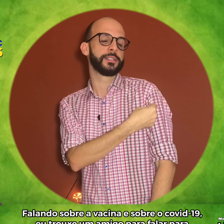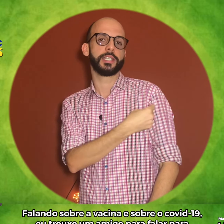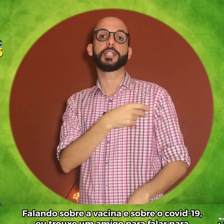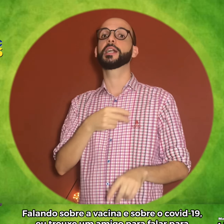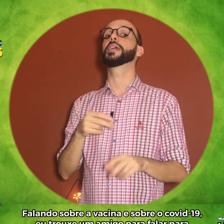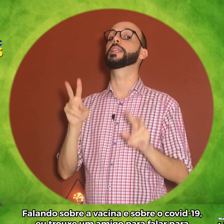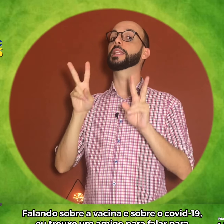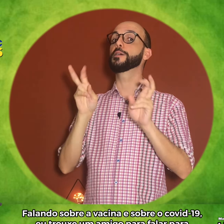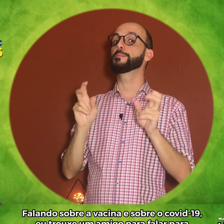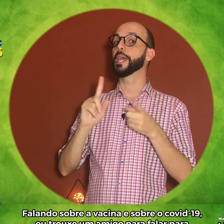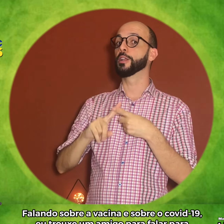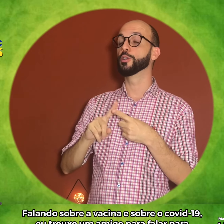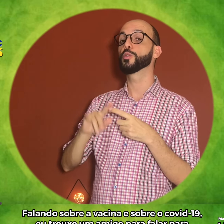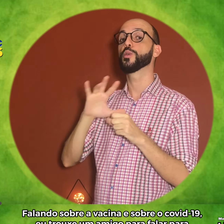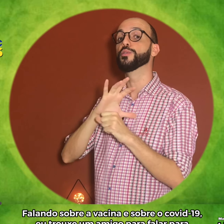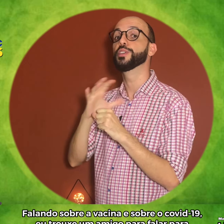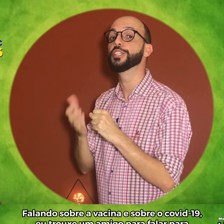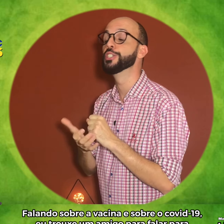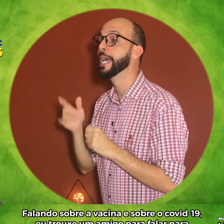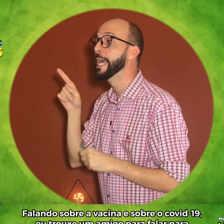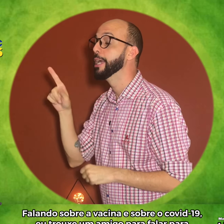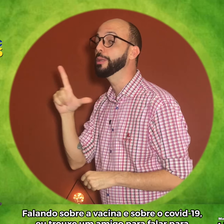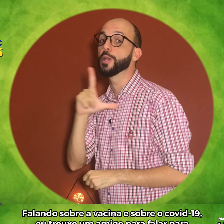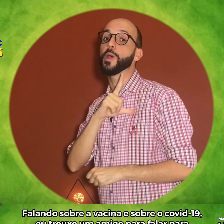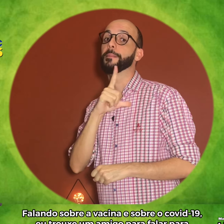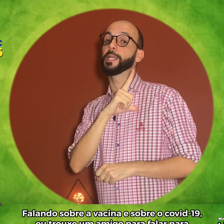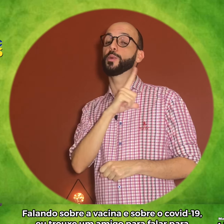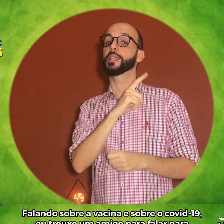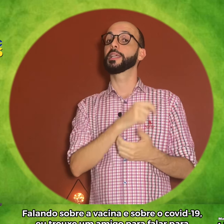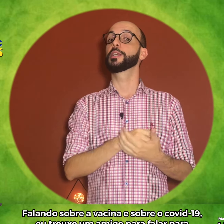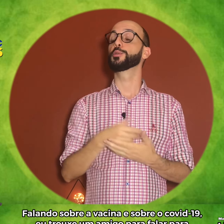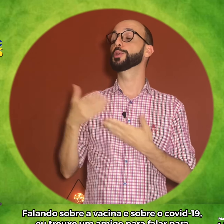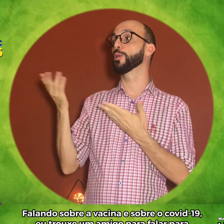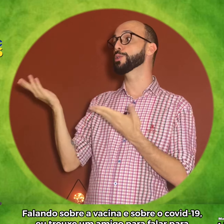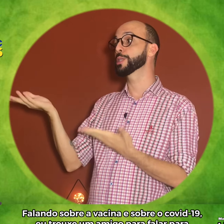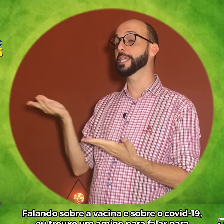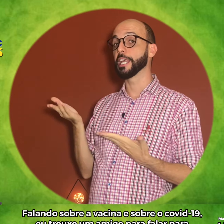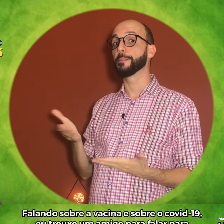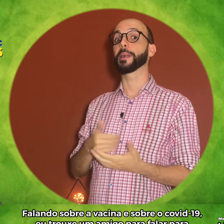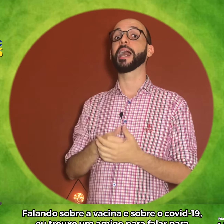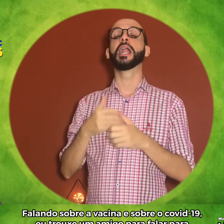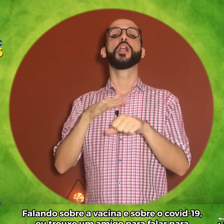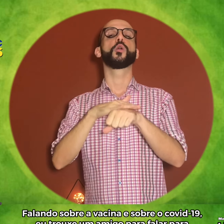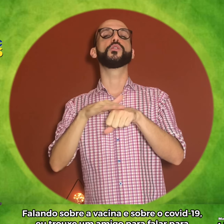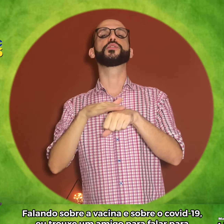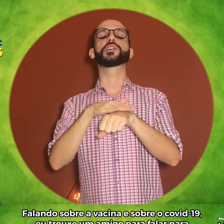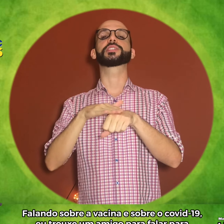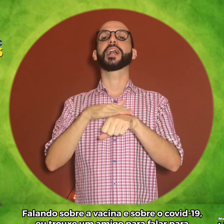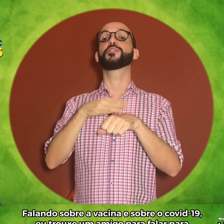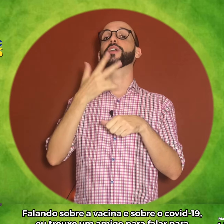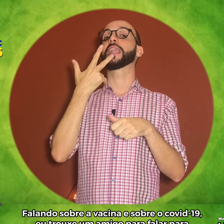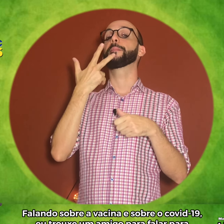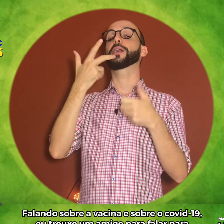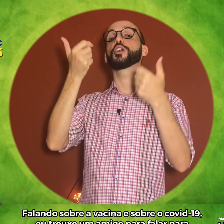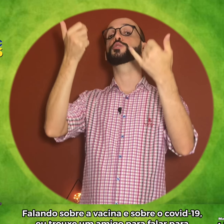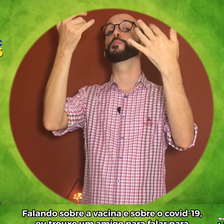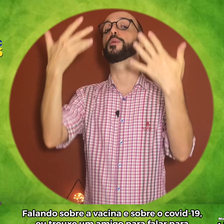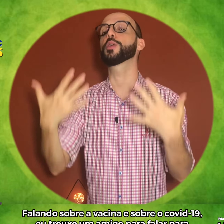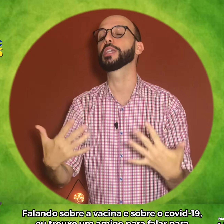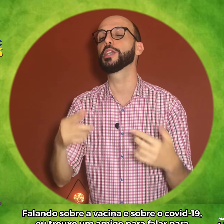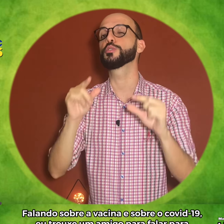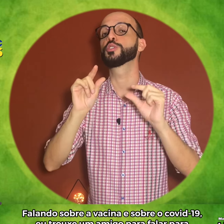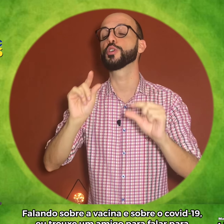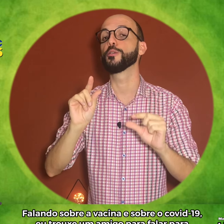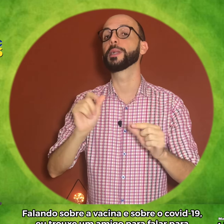na vacina e também no Covid, eu tenho um amigo aqui que eu trouxe ele para conversar, falar para nós